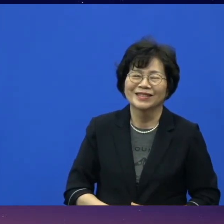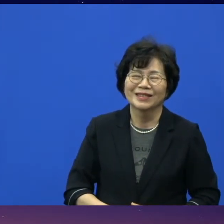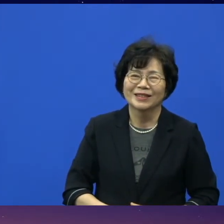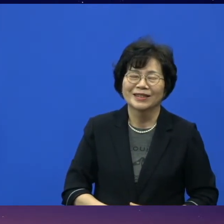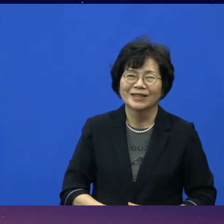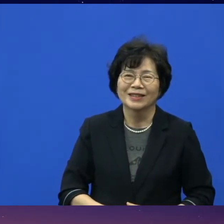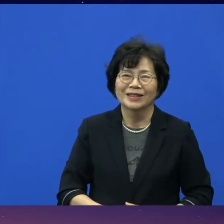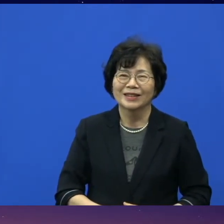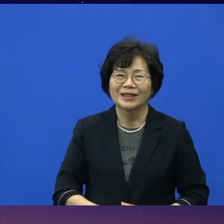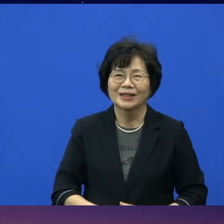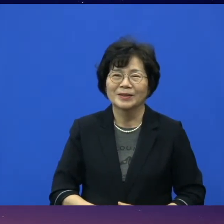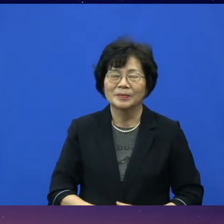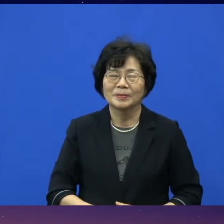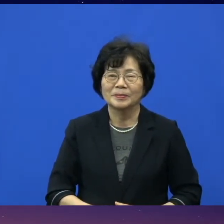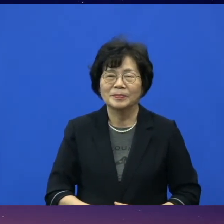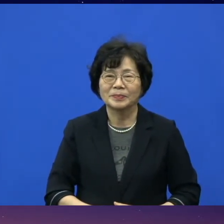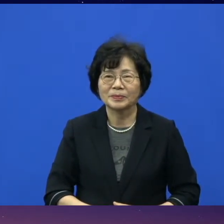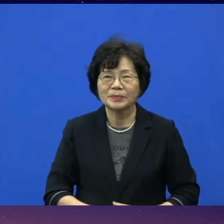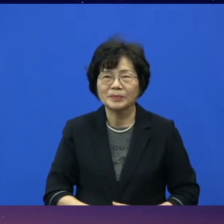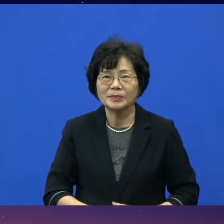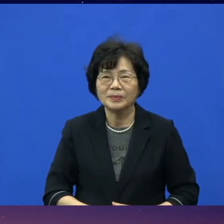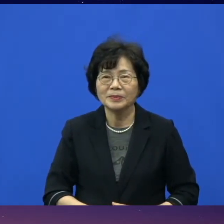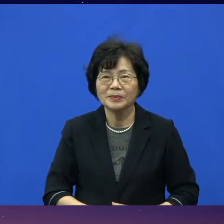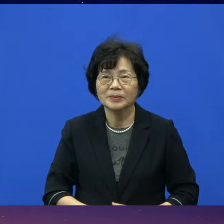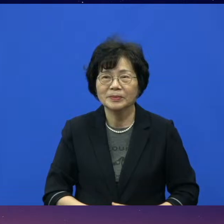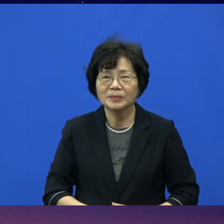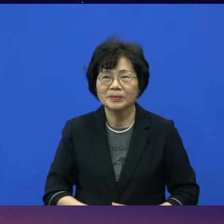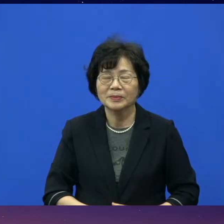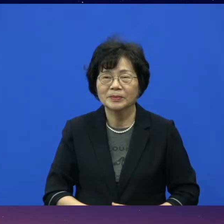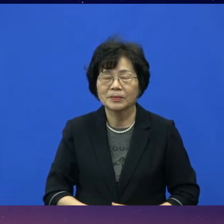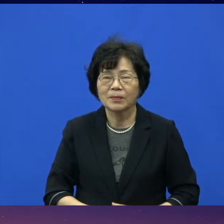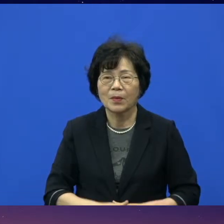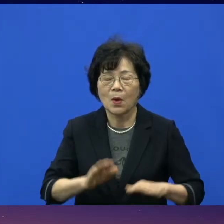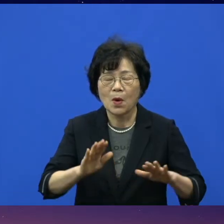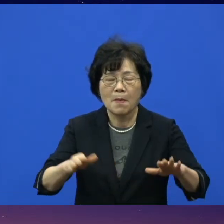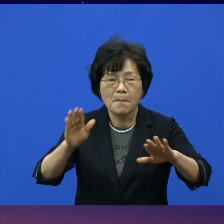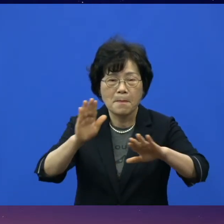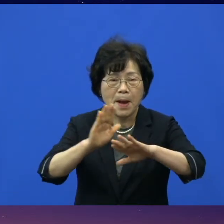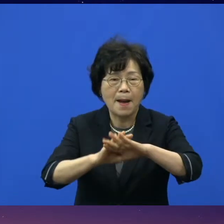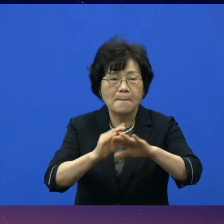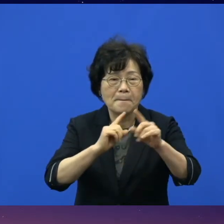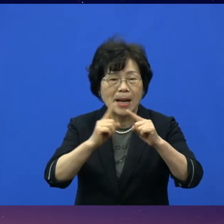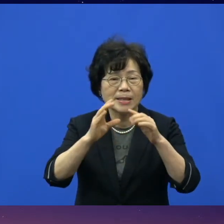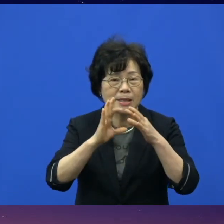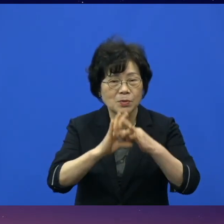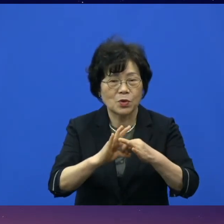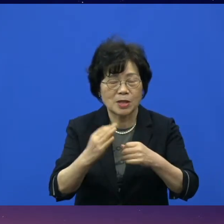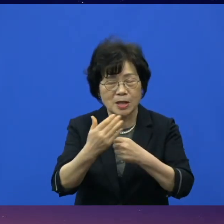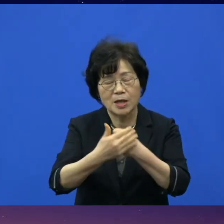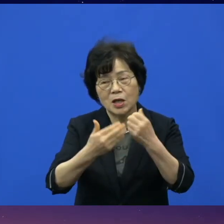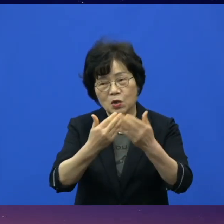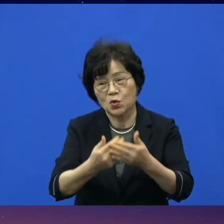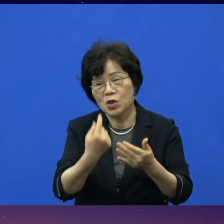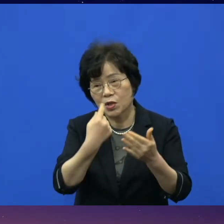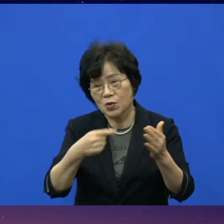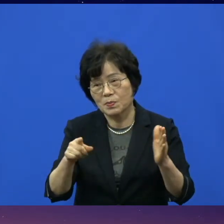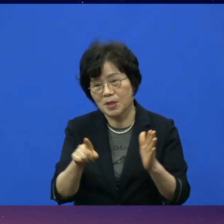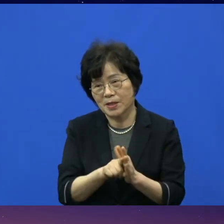감사하고 복된 하루가 됐으면 좋겠습니다. 오늘 밤에도 하나님께서 말씀을 통해서 큰 은혜 주실 줄로